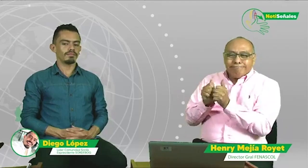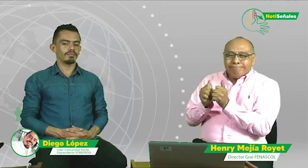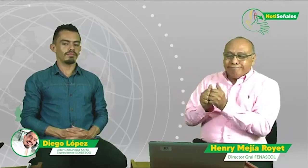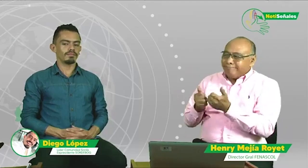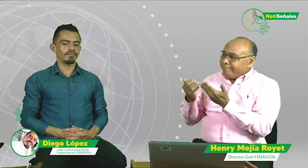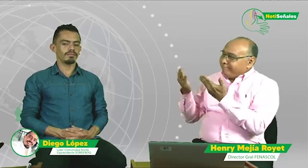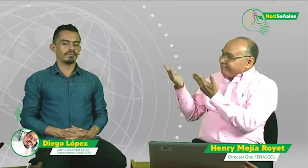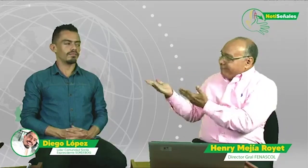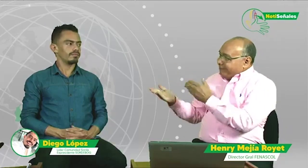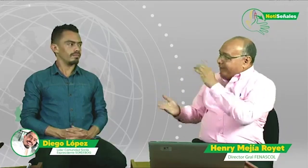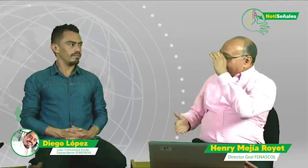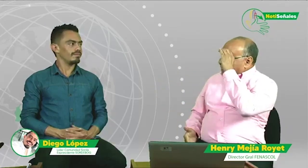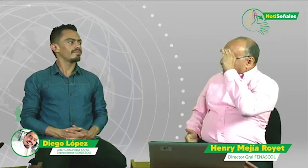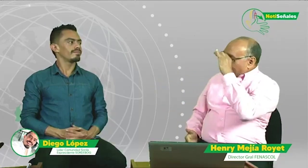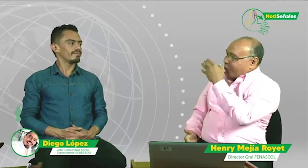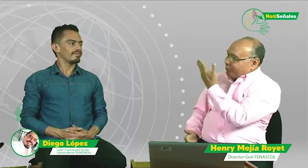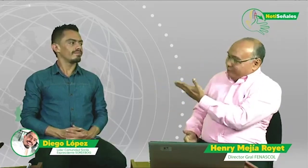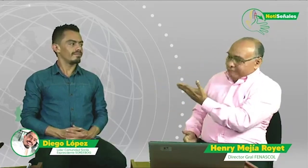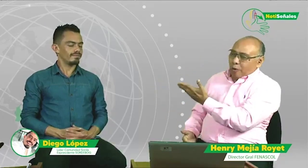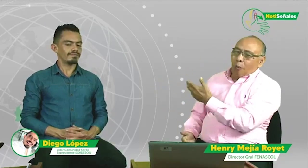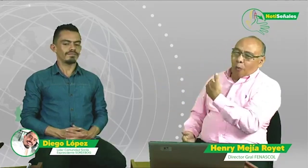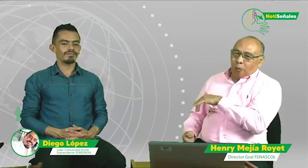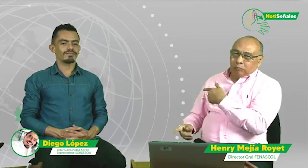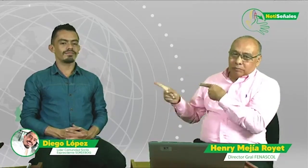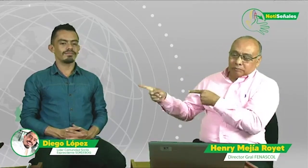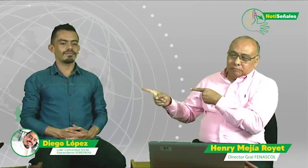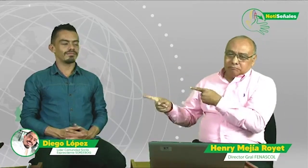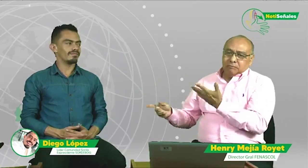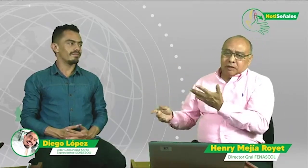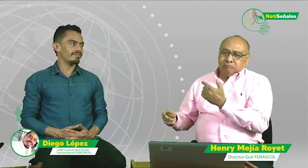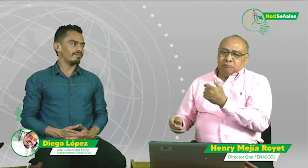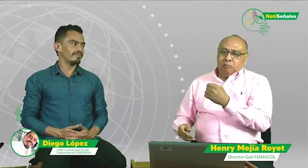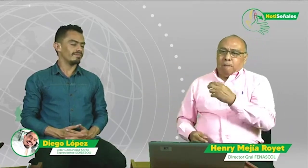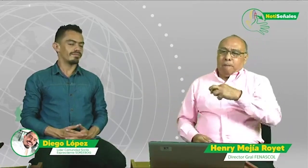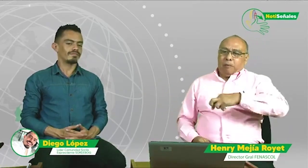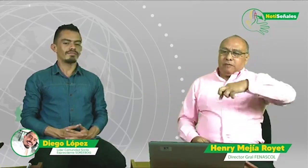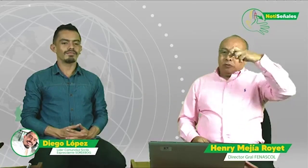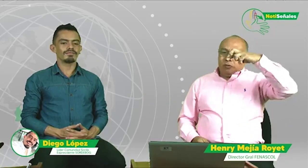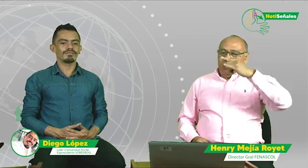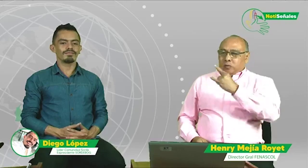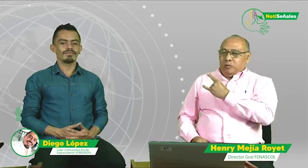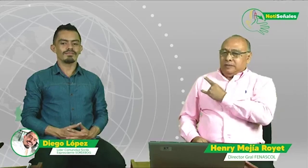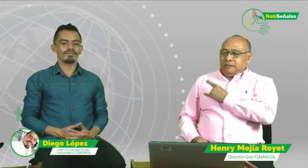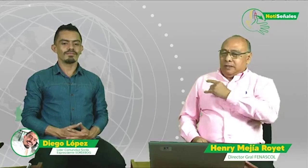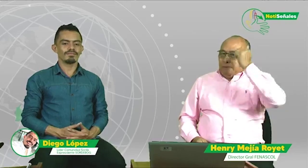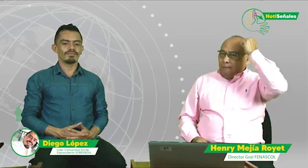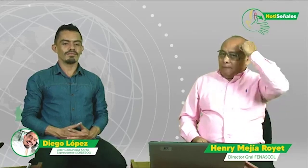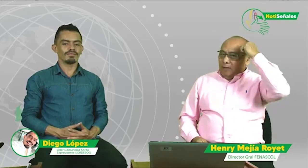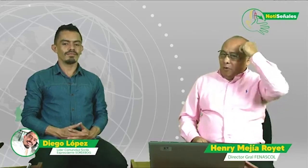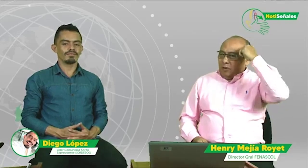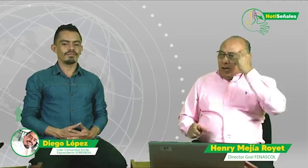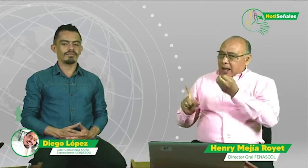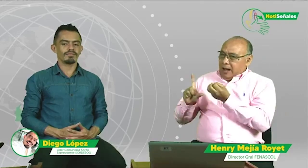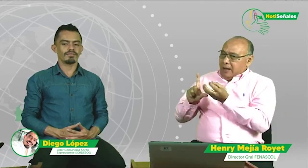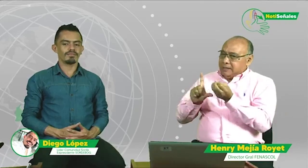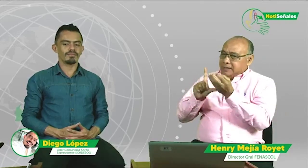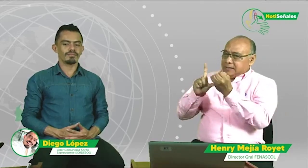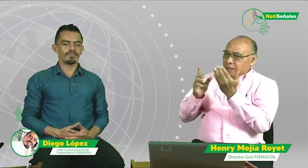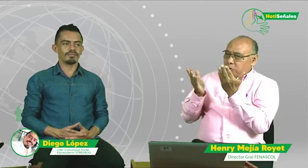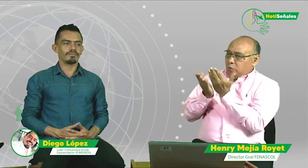este momento está con nosotros Diego López. Diego es ya profesional de la Universidad Pedagógica. Él